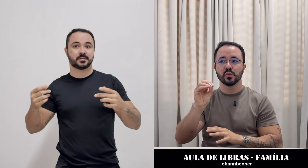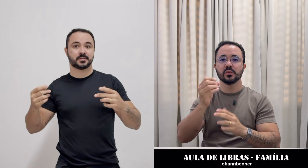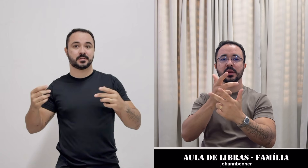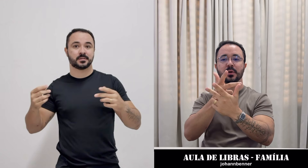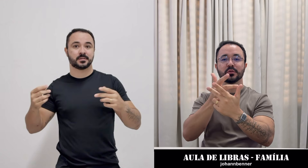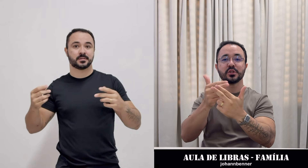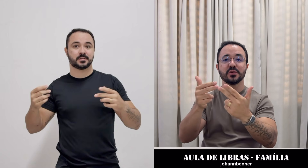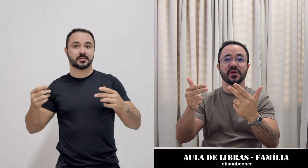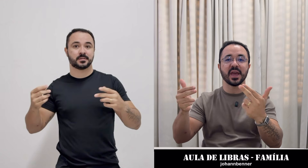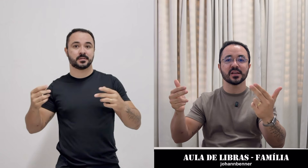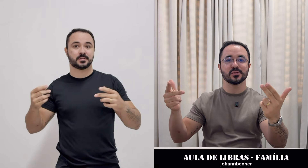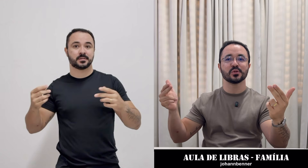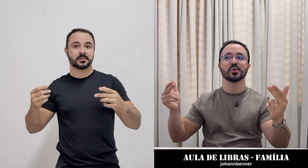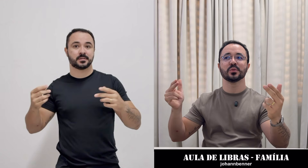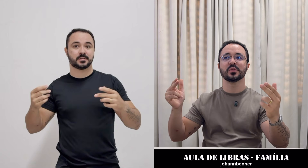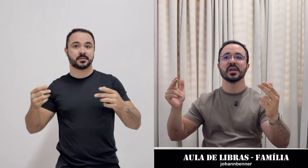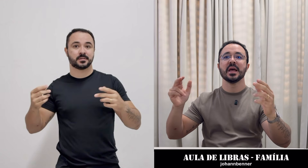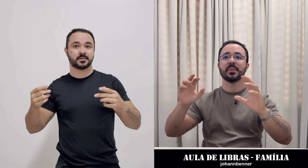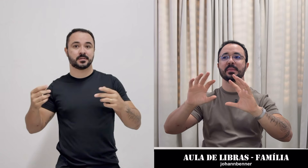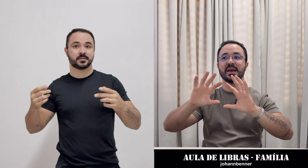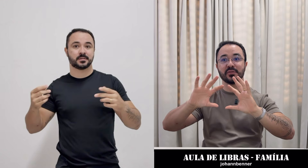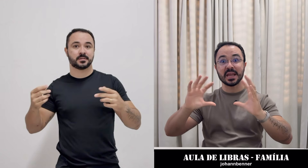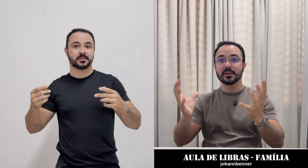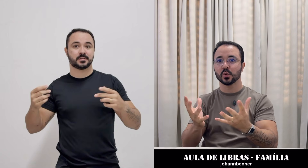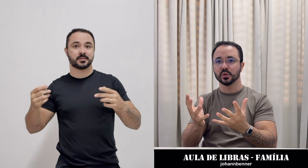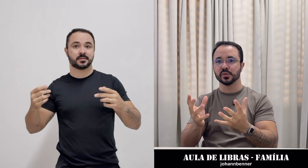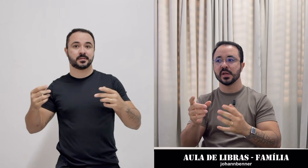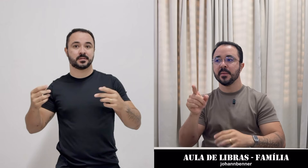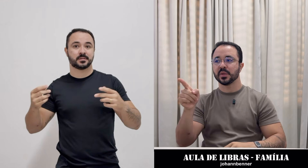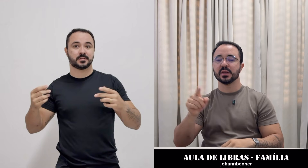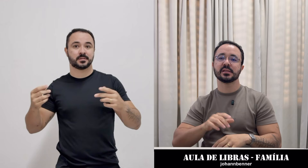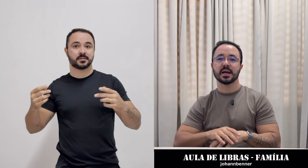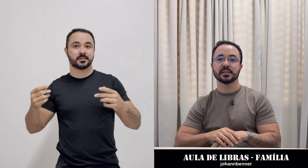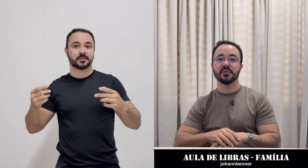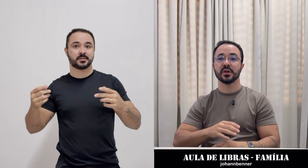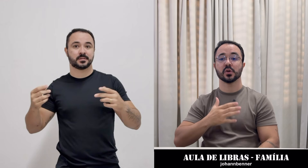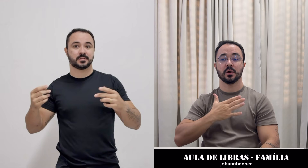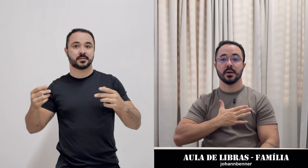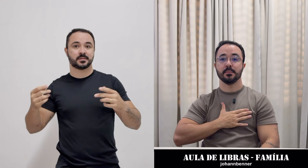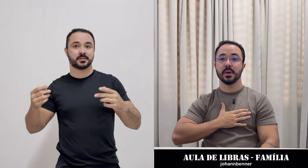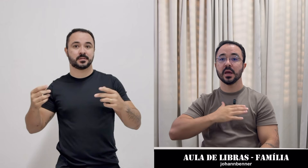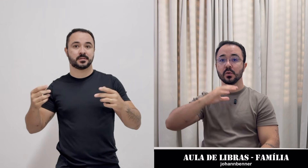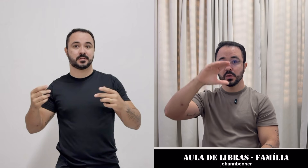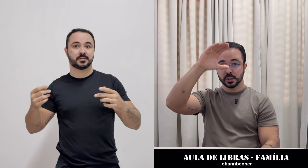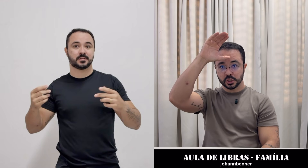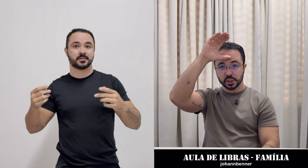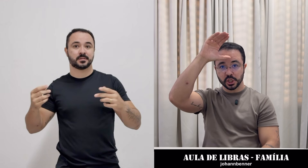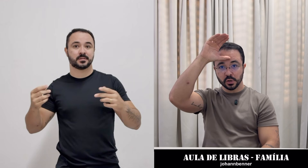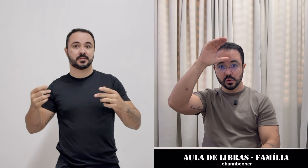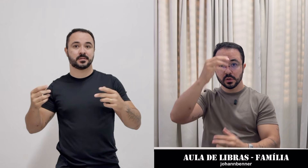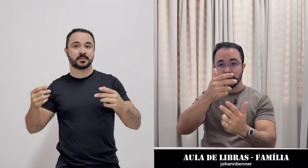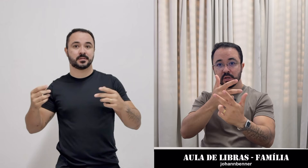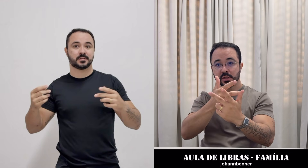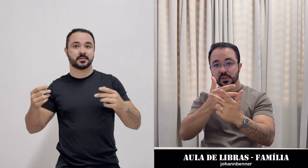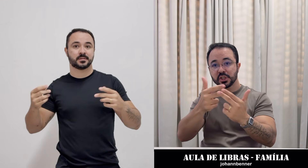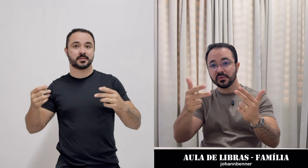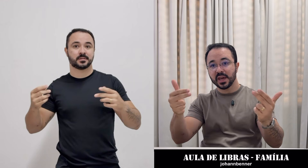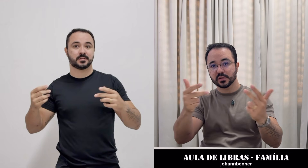faço com um e boto diversos juntos para me referir a todos. Então, nesse caso, ele fez, ó, meu